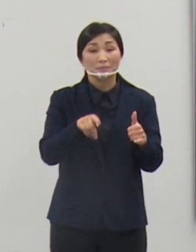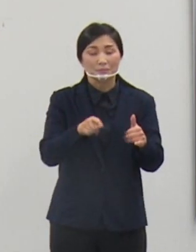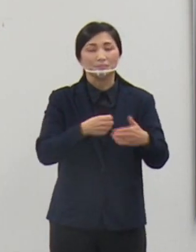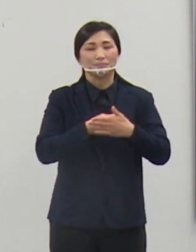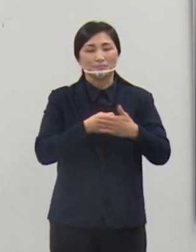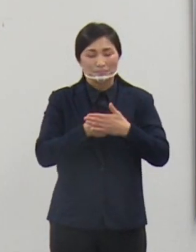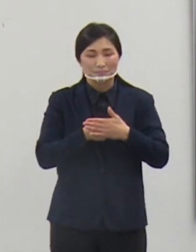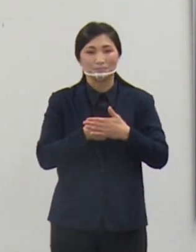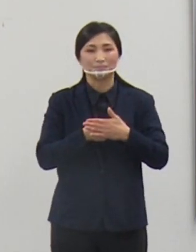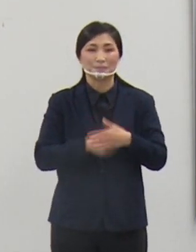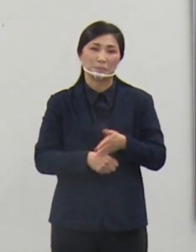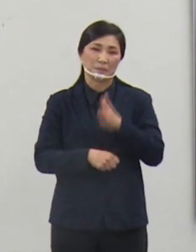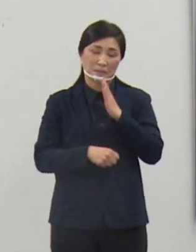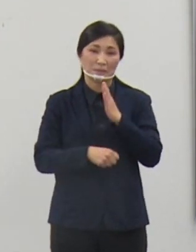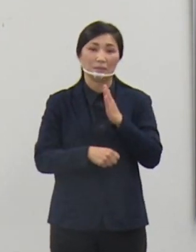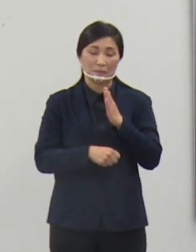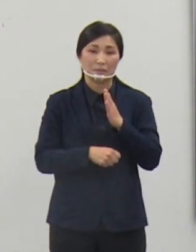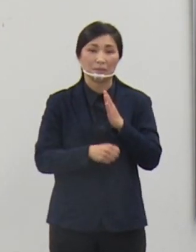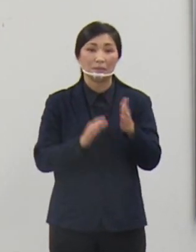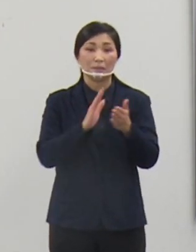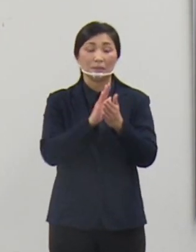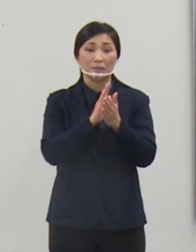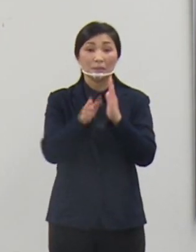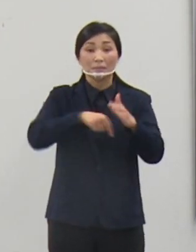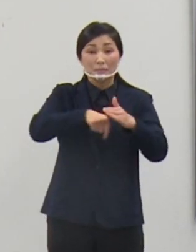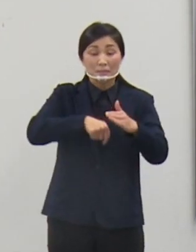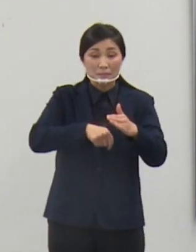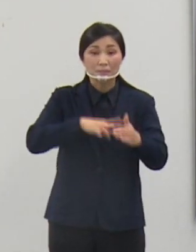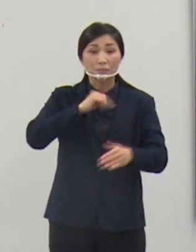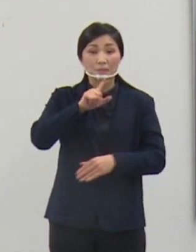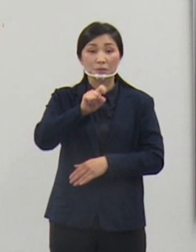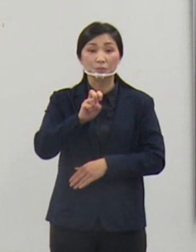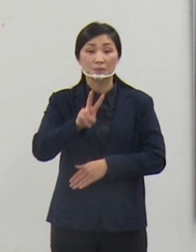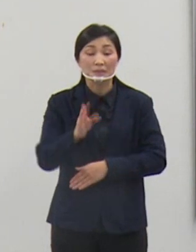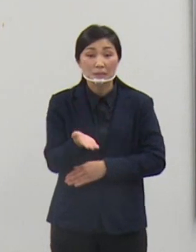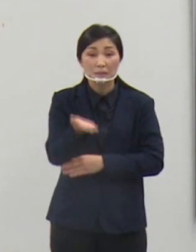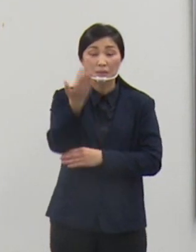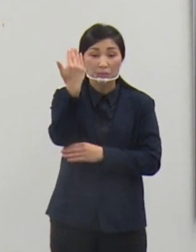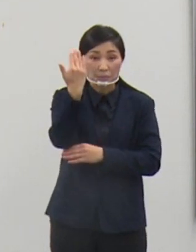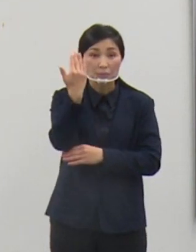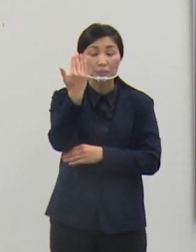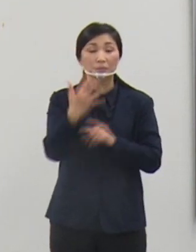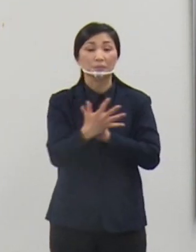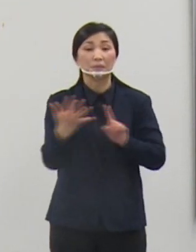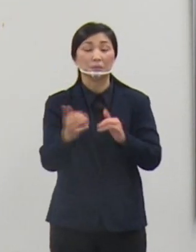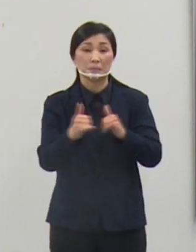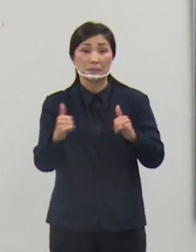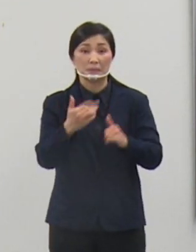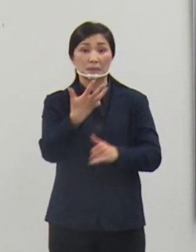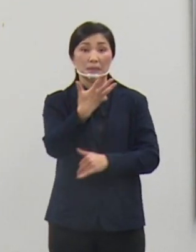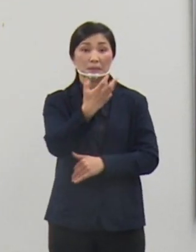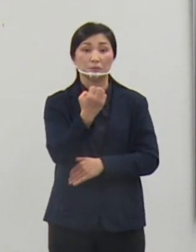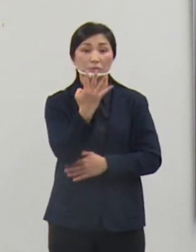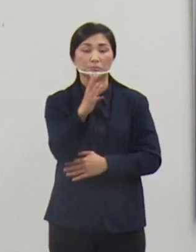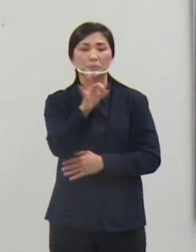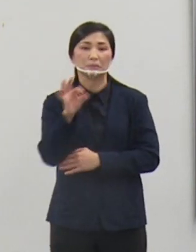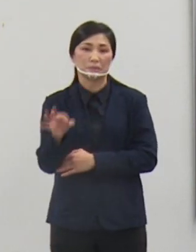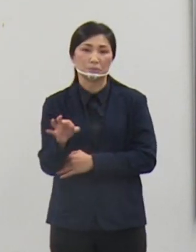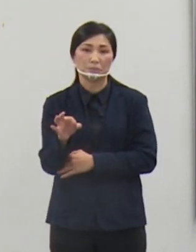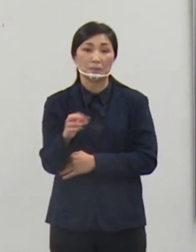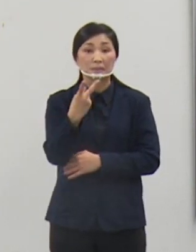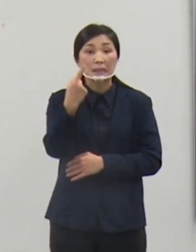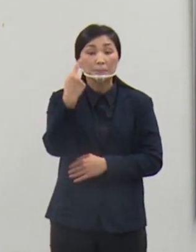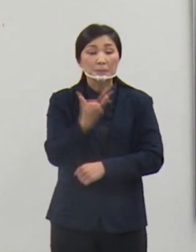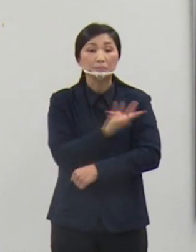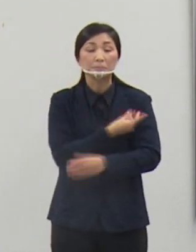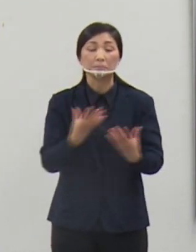して、県内で12歳以上のワクチン接種対象の 84% の方がすでに2回の接種を